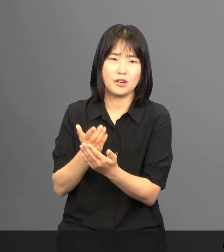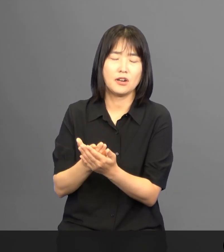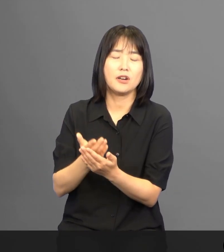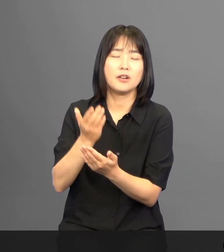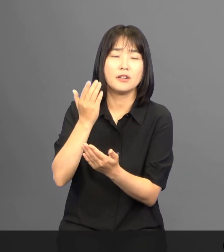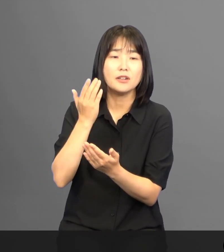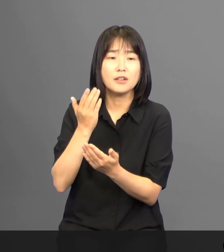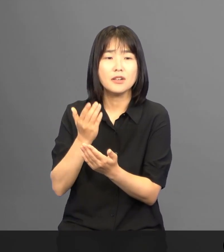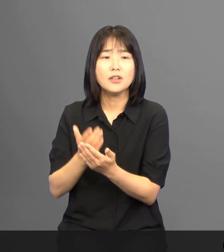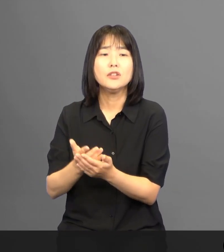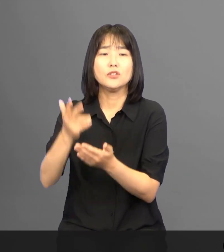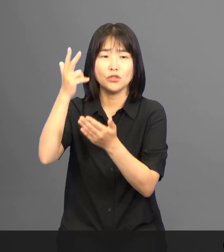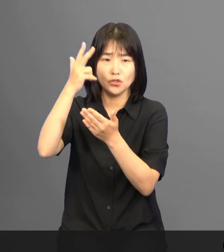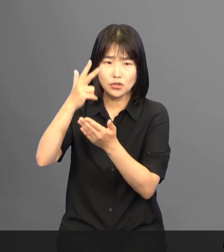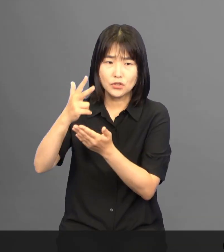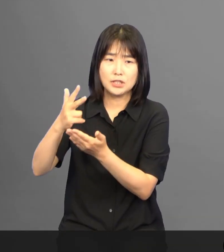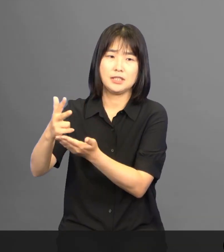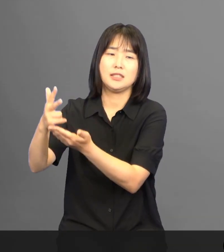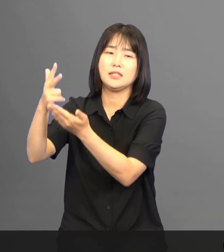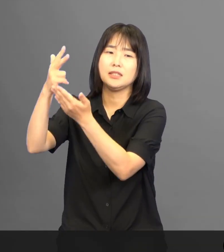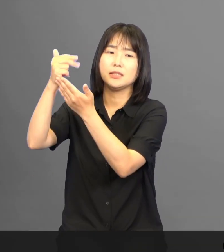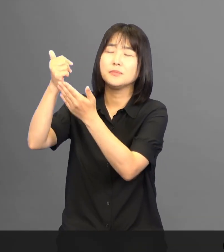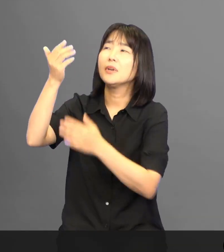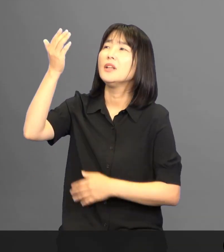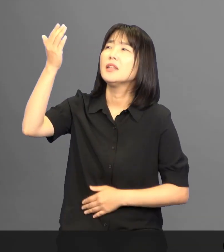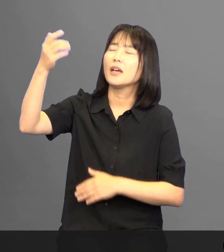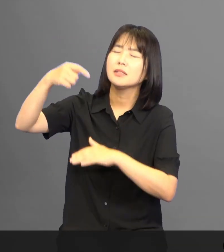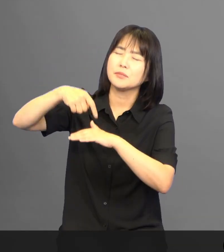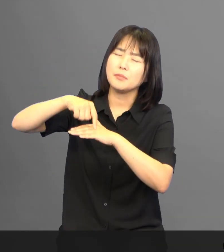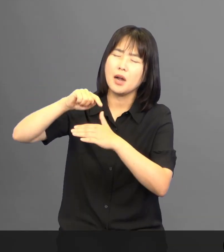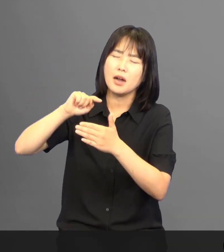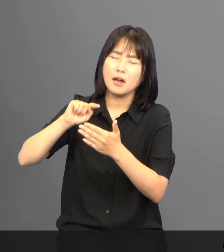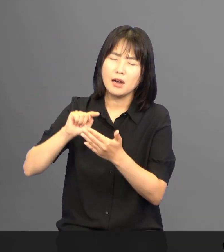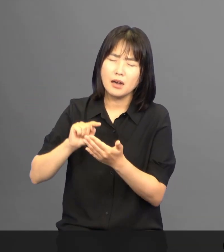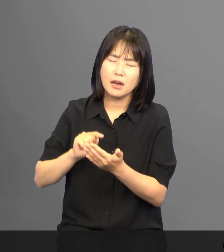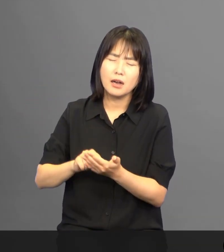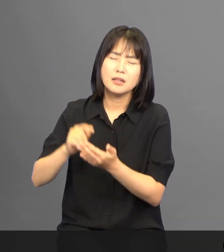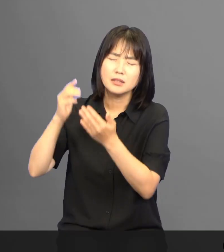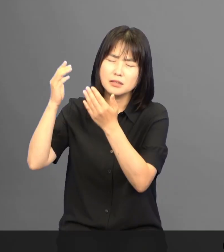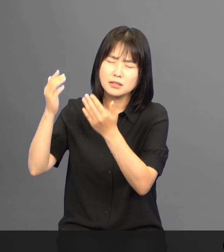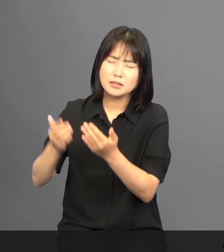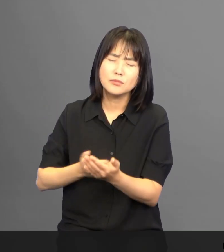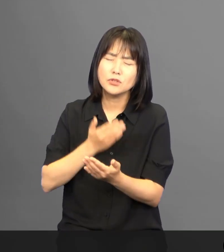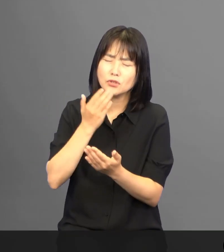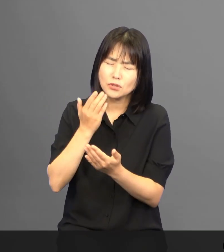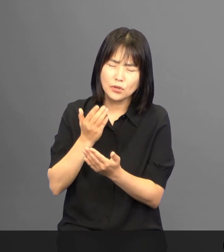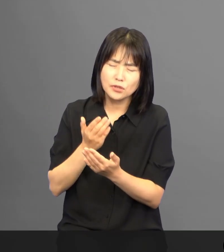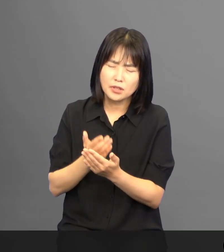하소서. 주님 당신 마음